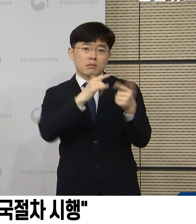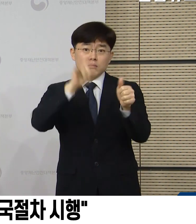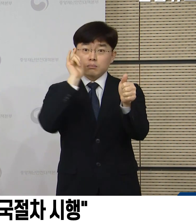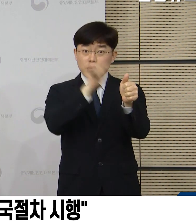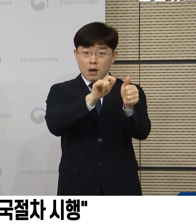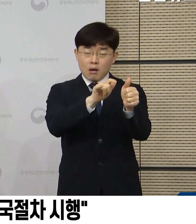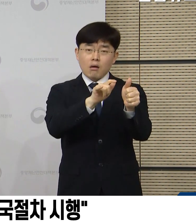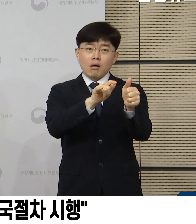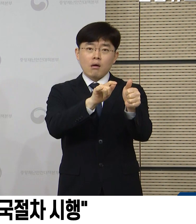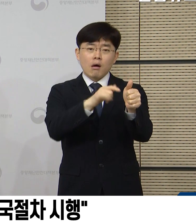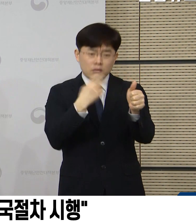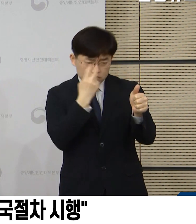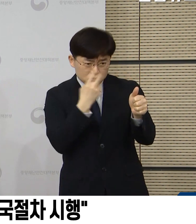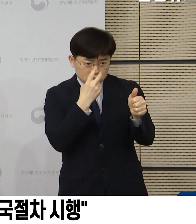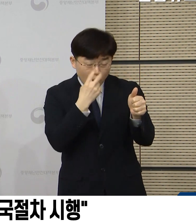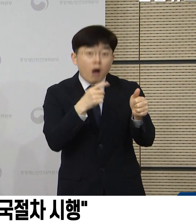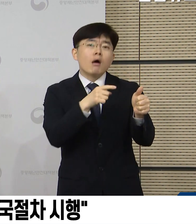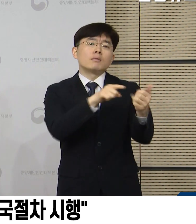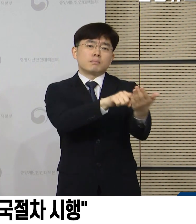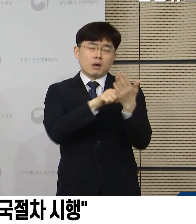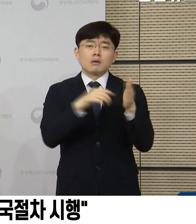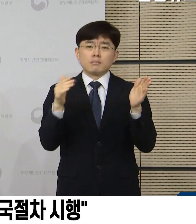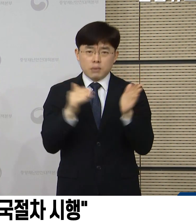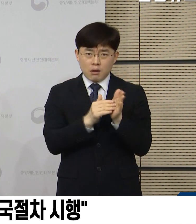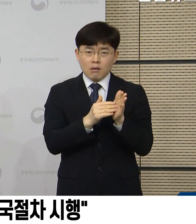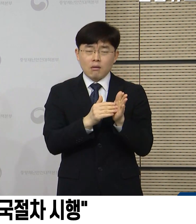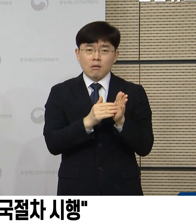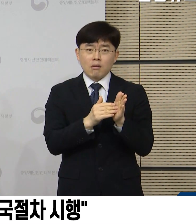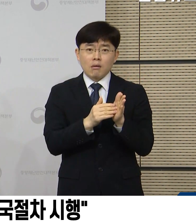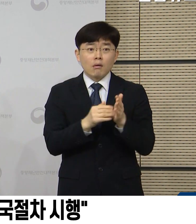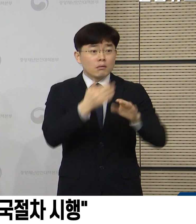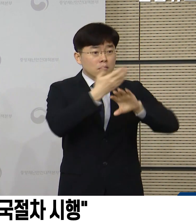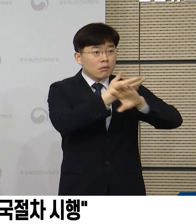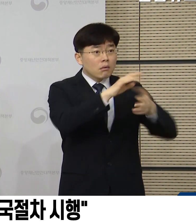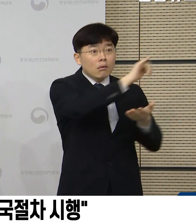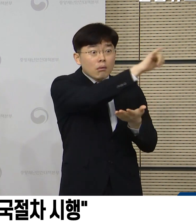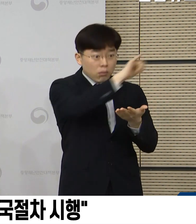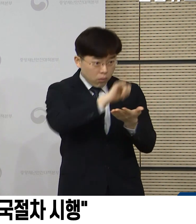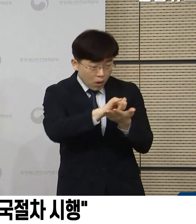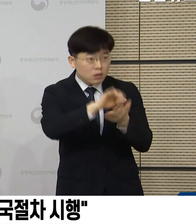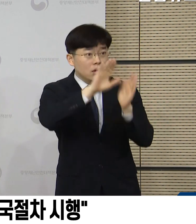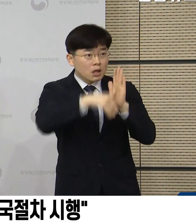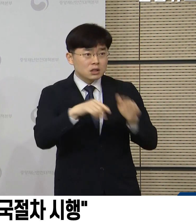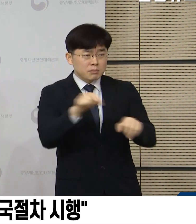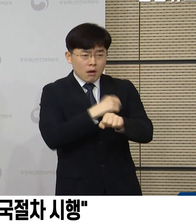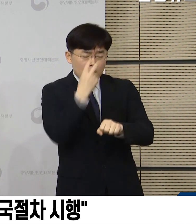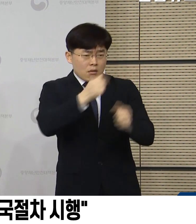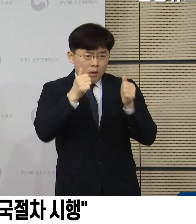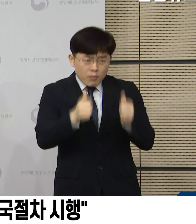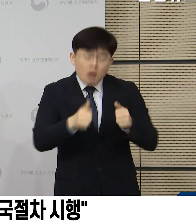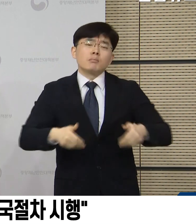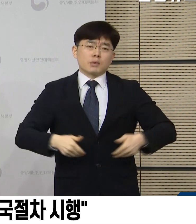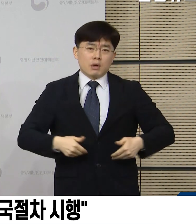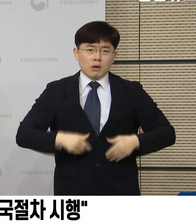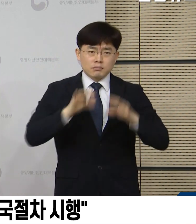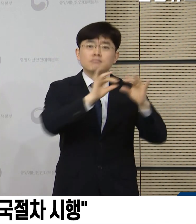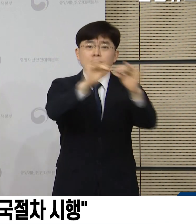확진자로 검역 과정에서 진단되는 등 해외 유입 차단의 필요성이 더욱 커지고